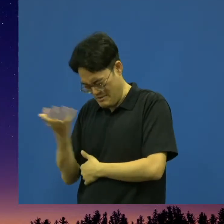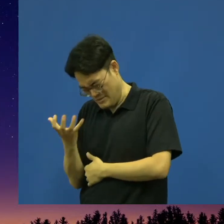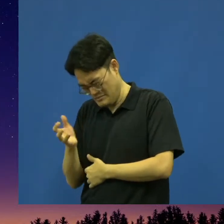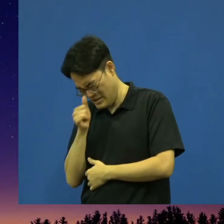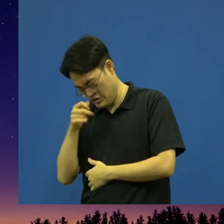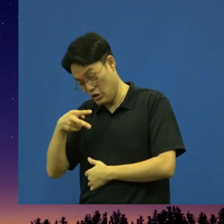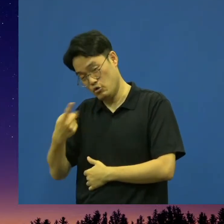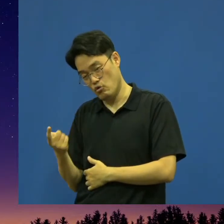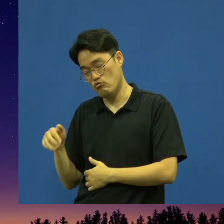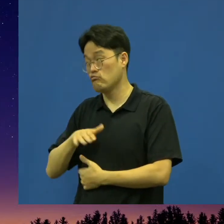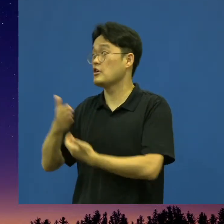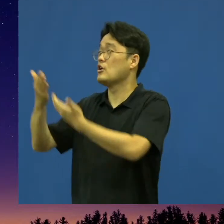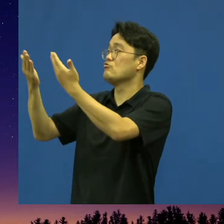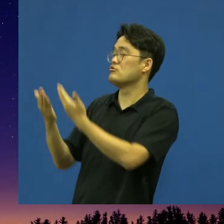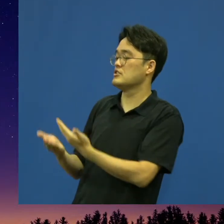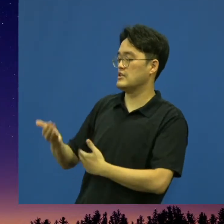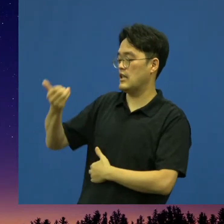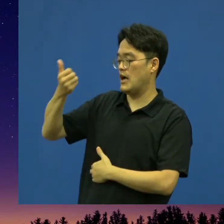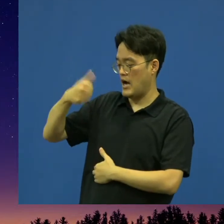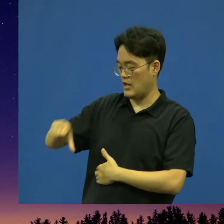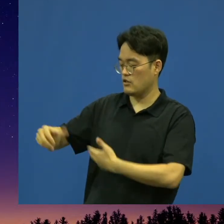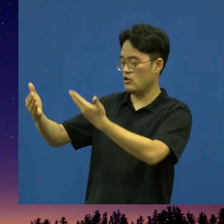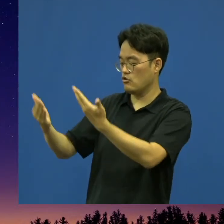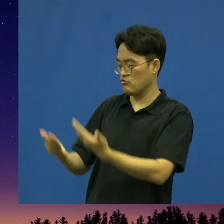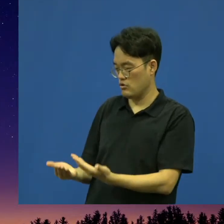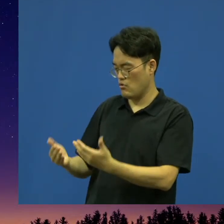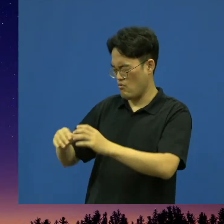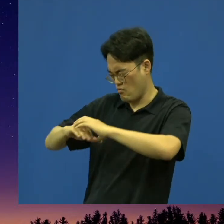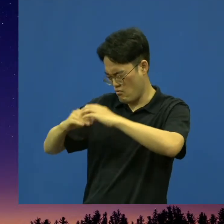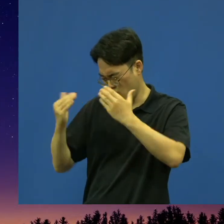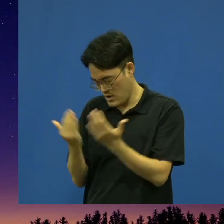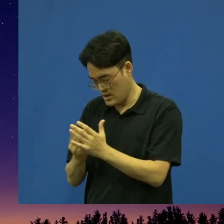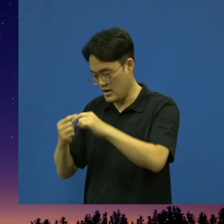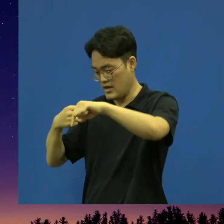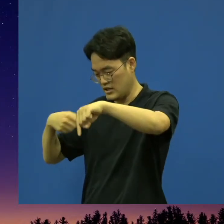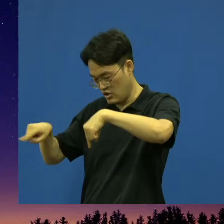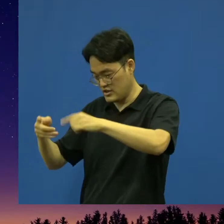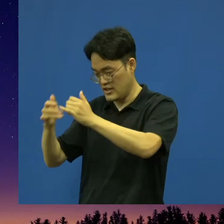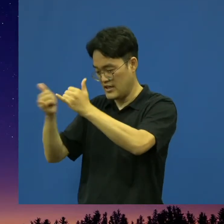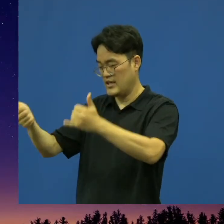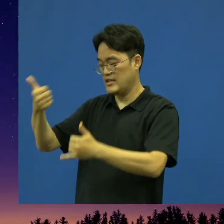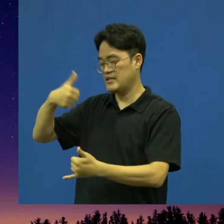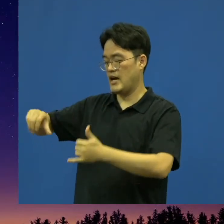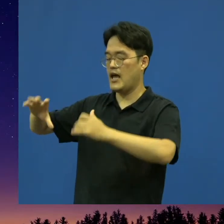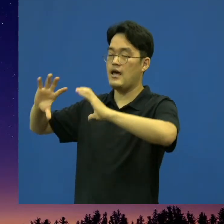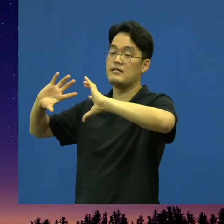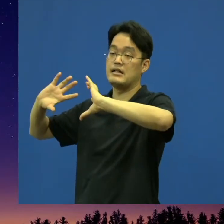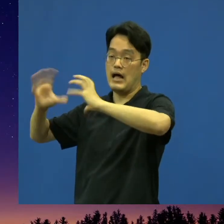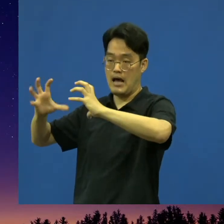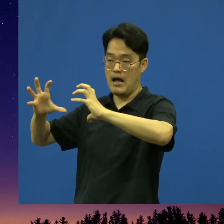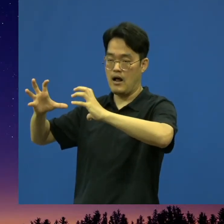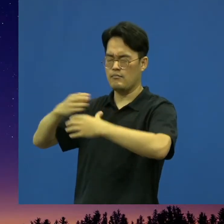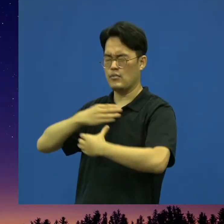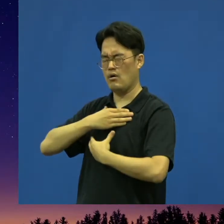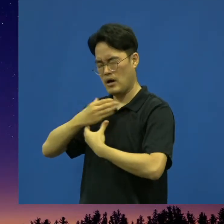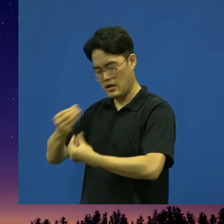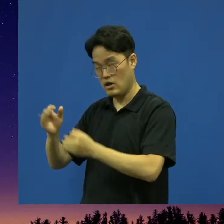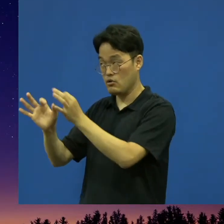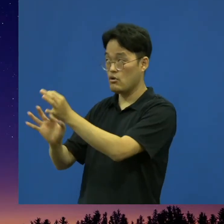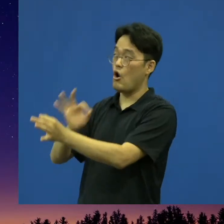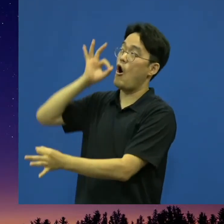주신 아들 안에 있는 완전한 통치의 인자의 나라와 영원토록 그분과